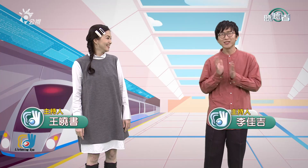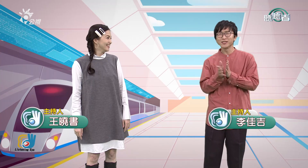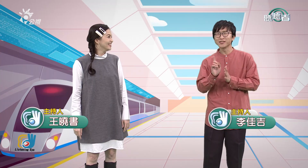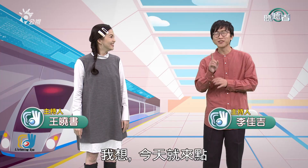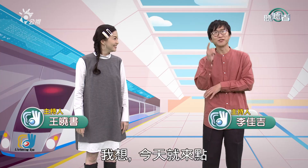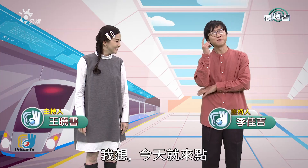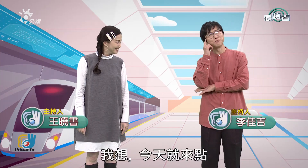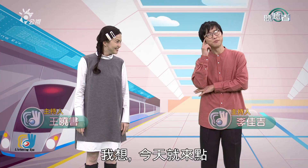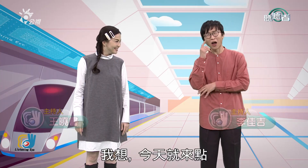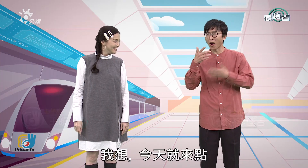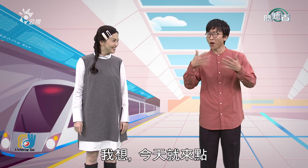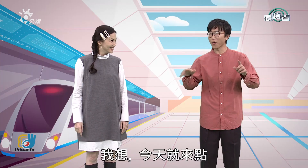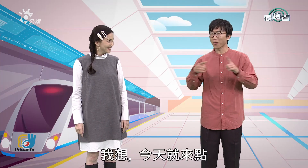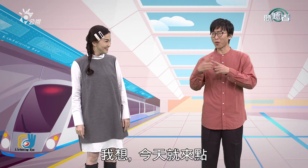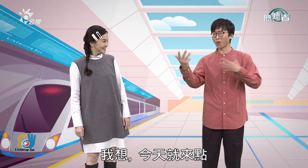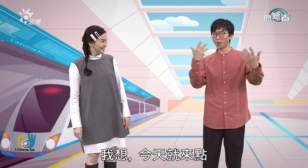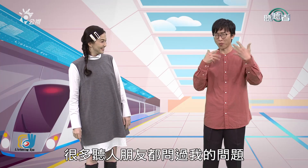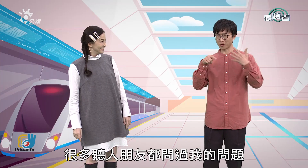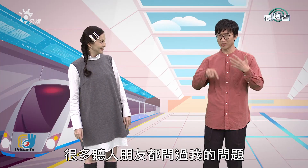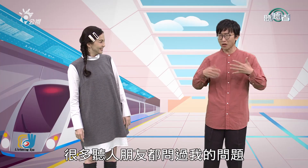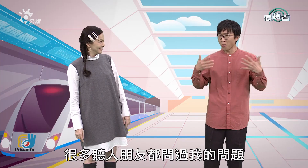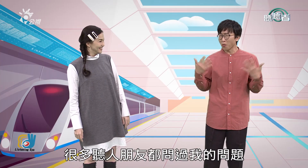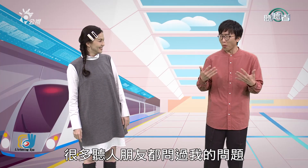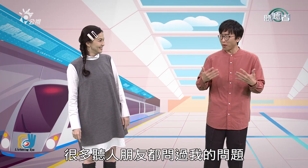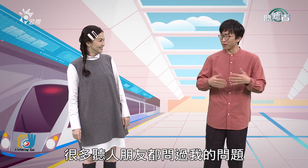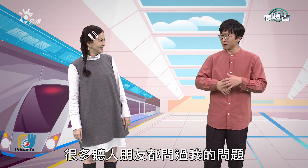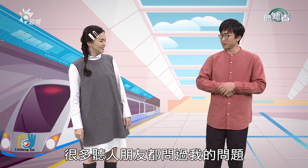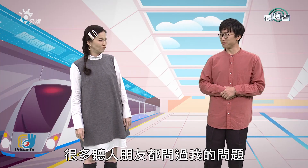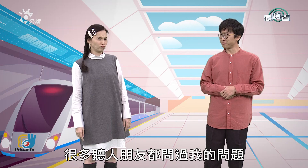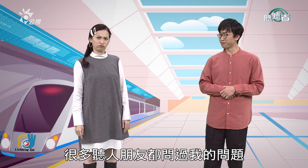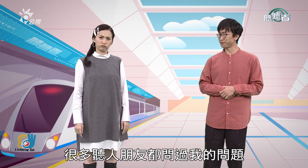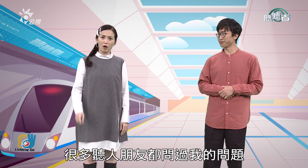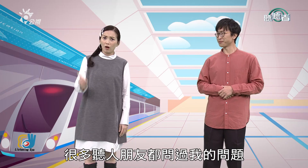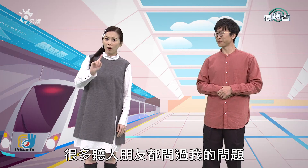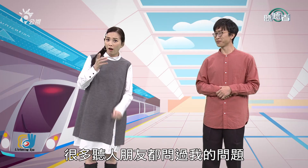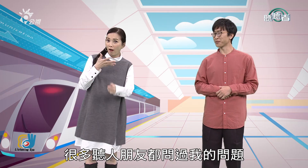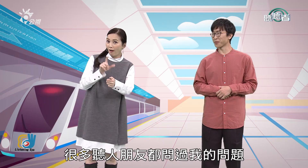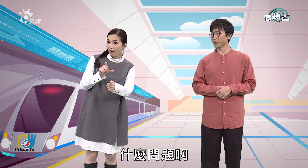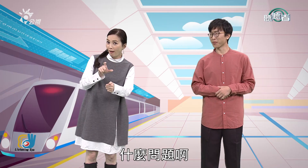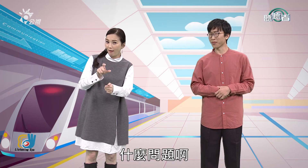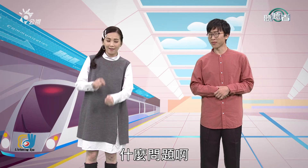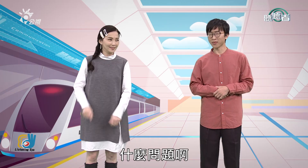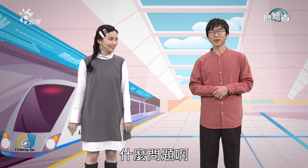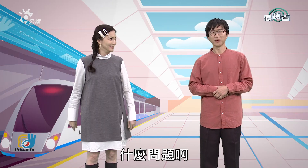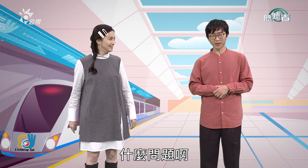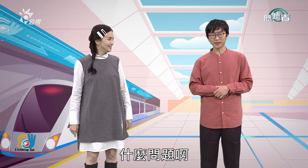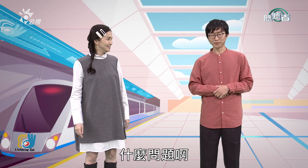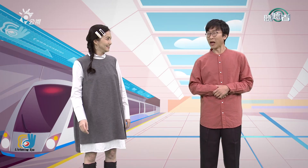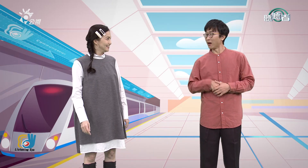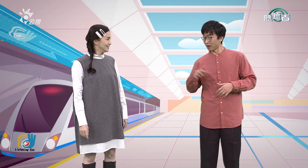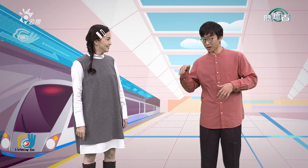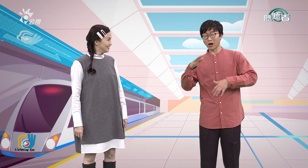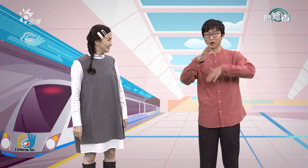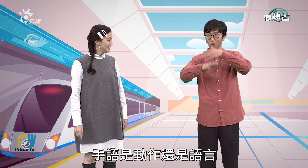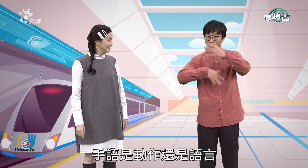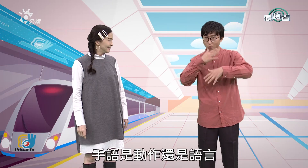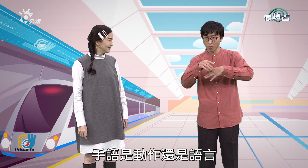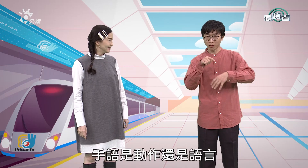今天来点什么？ 我想啊，今天就来点很多听人朋友都问过我的问题。嗯， 什么问题啊？ 手语